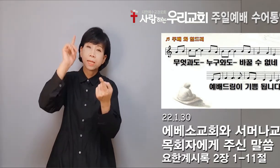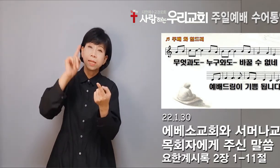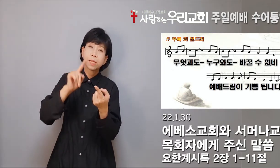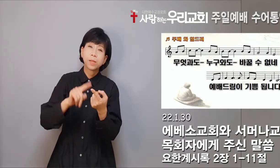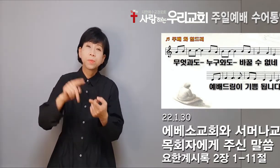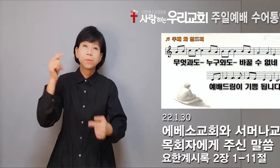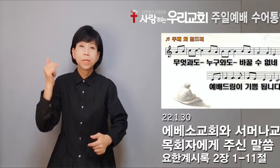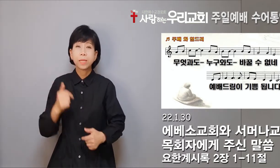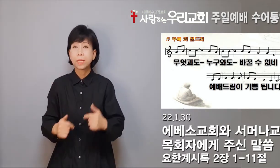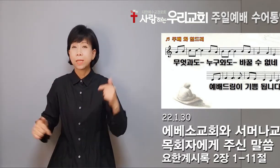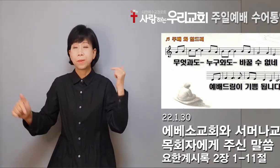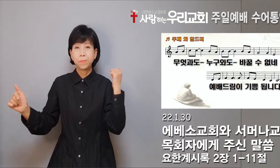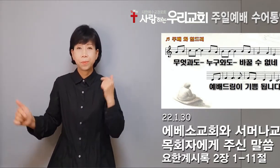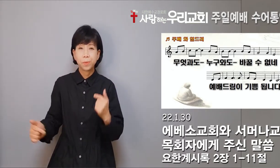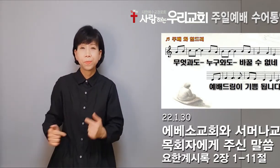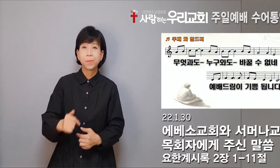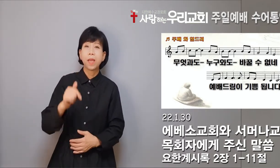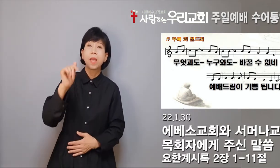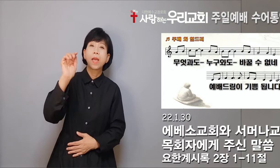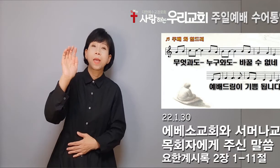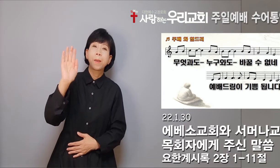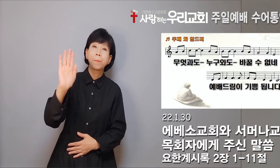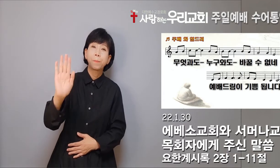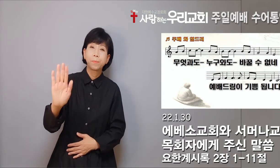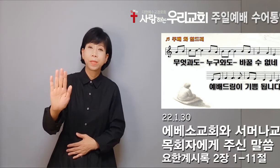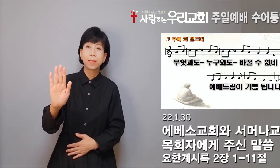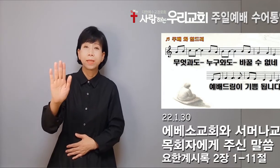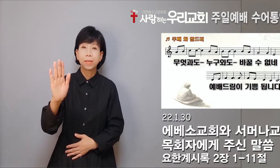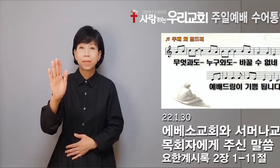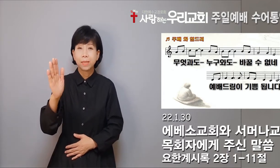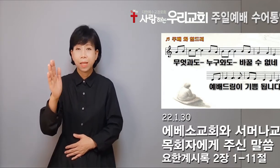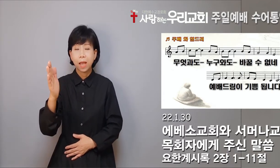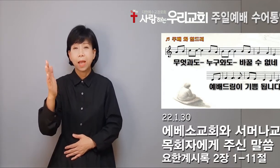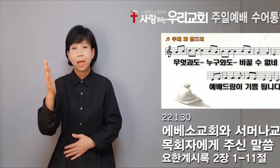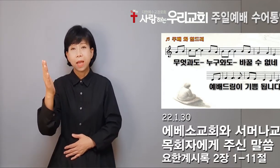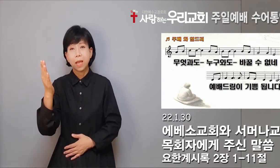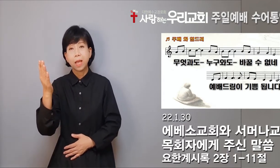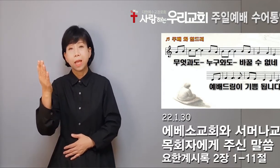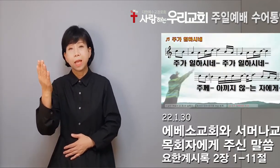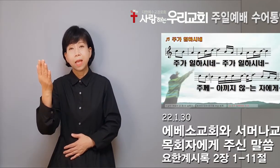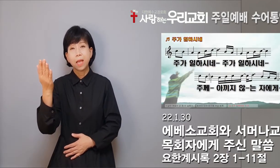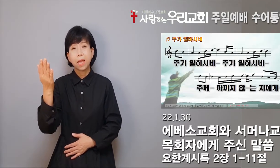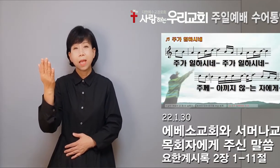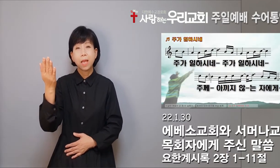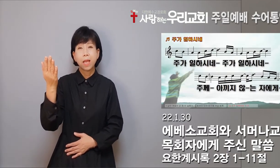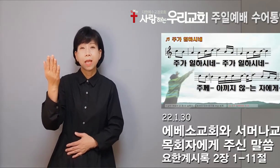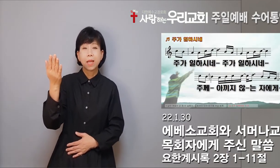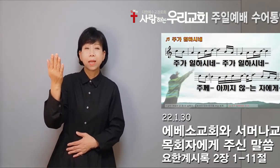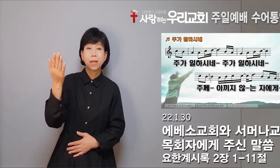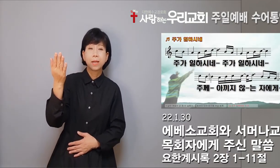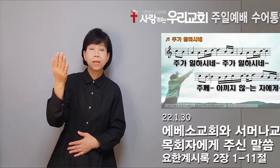예배드림이 기쁨 됩니다. 주 주가